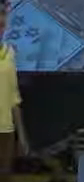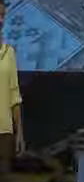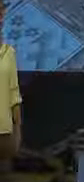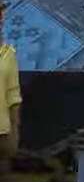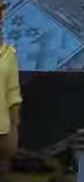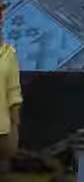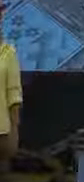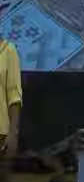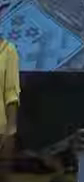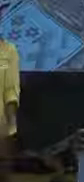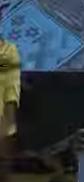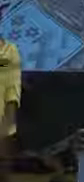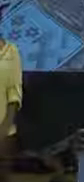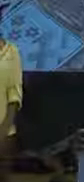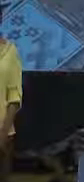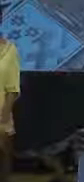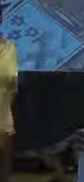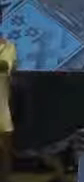Boa tarde a todos.